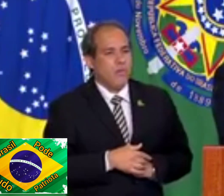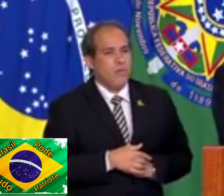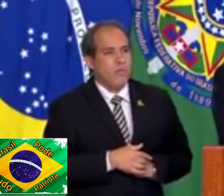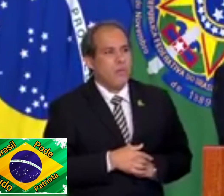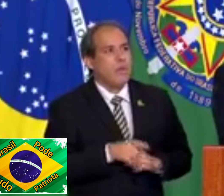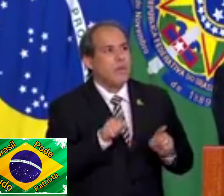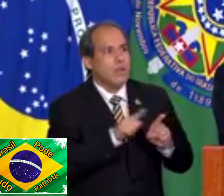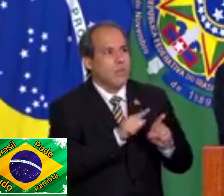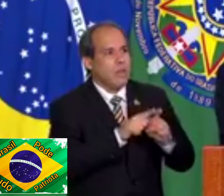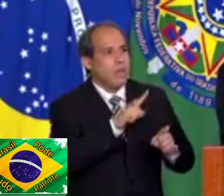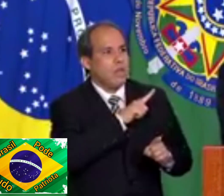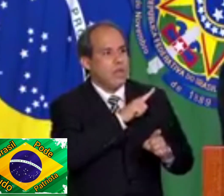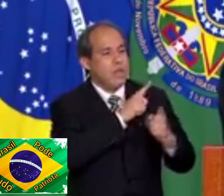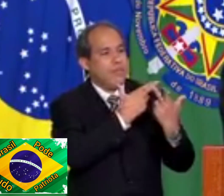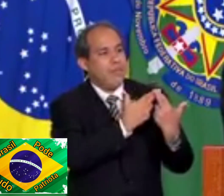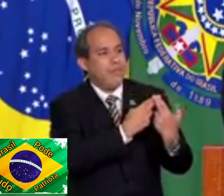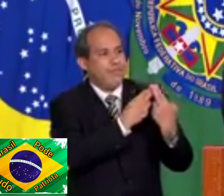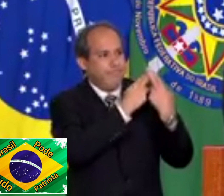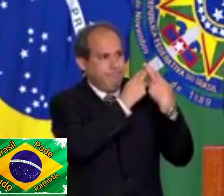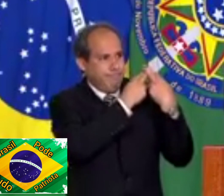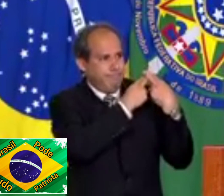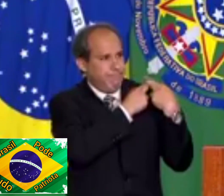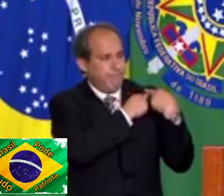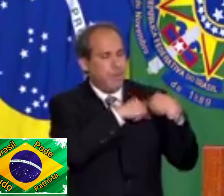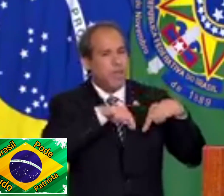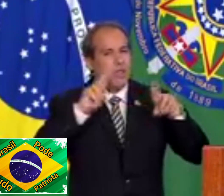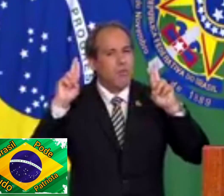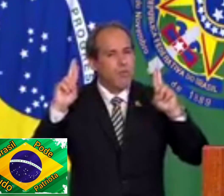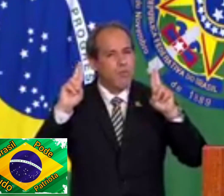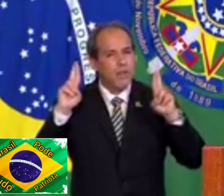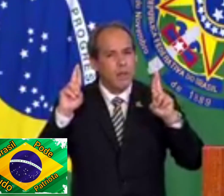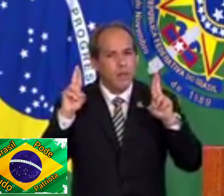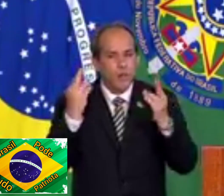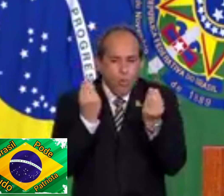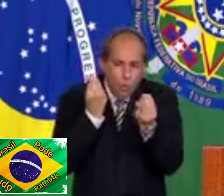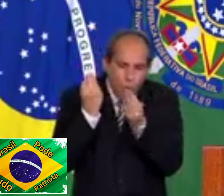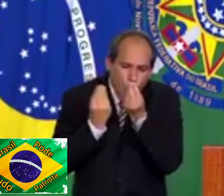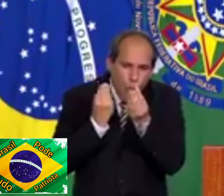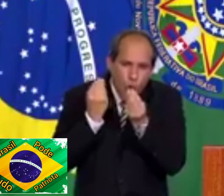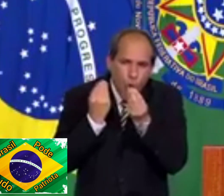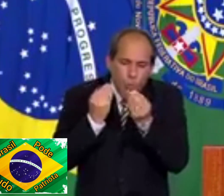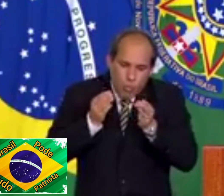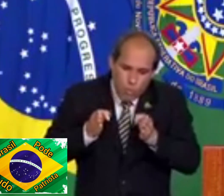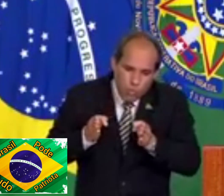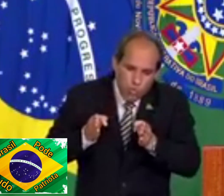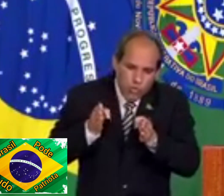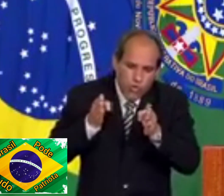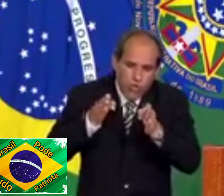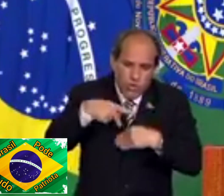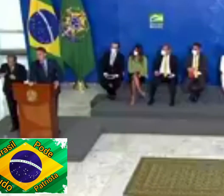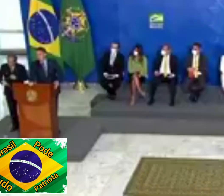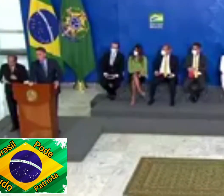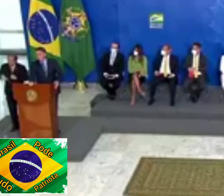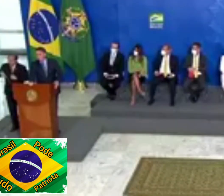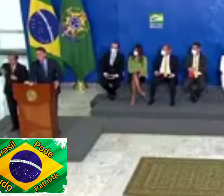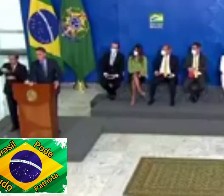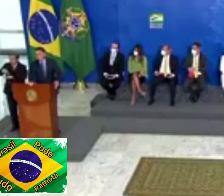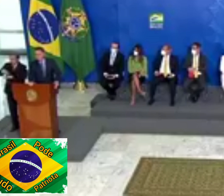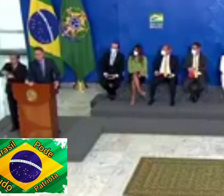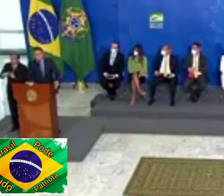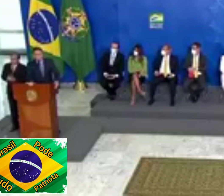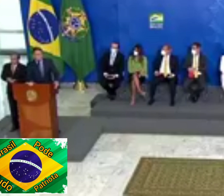pesa também a responsabilidade dos destinos dessa pátria. E a mim,